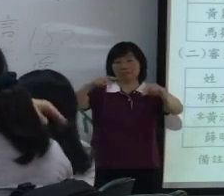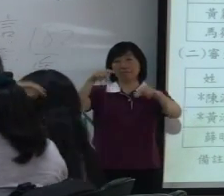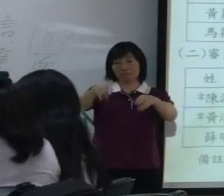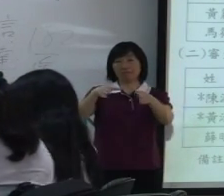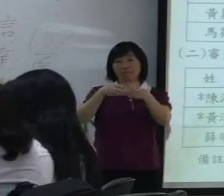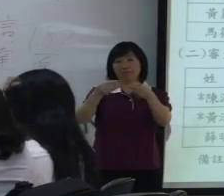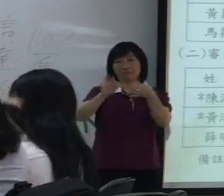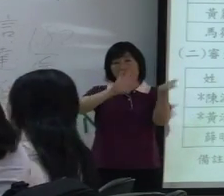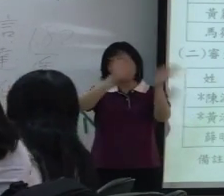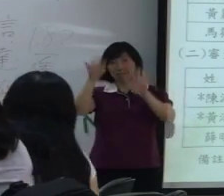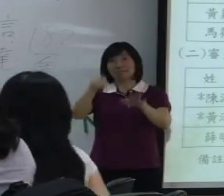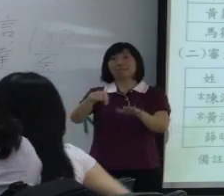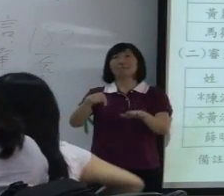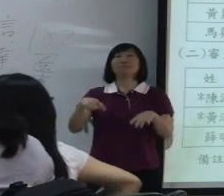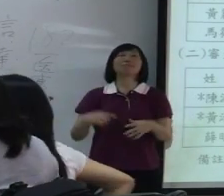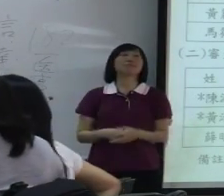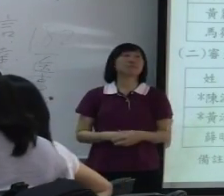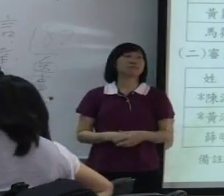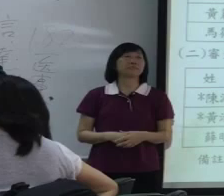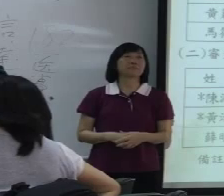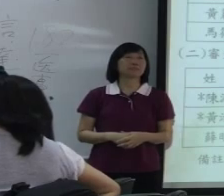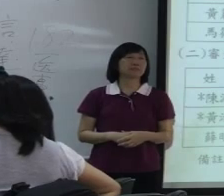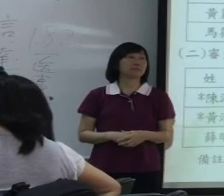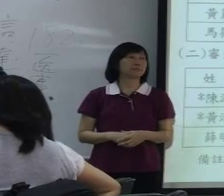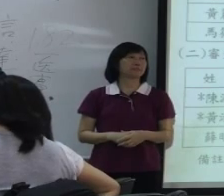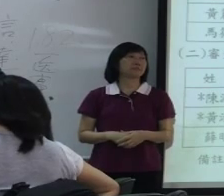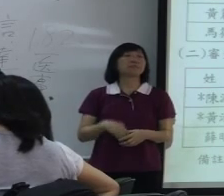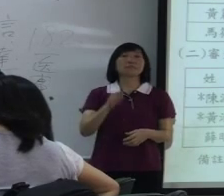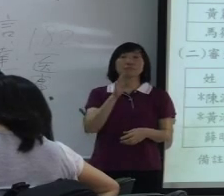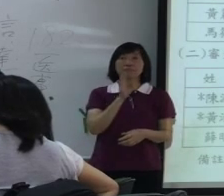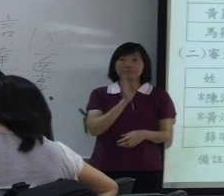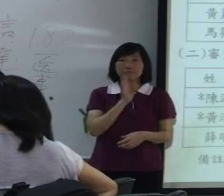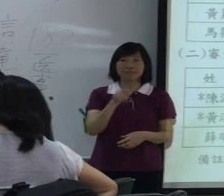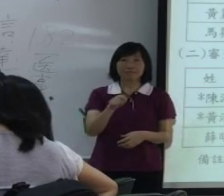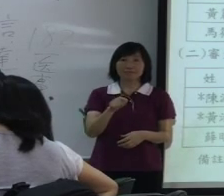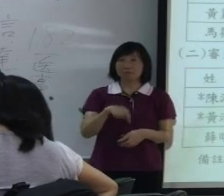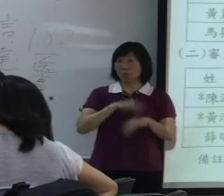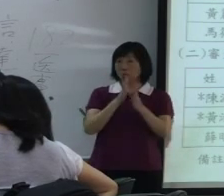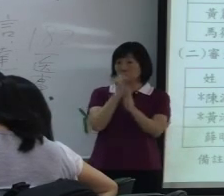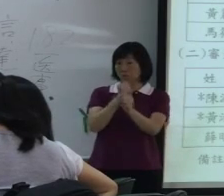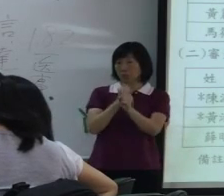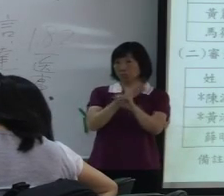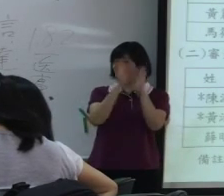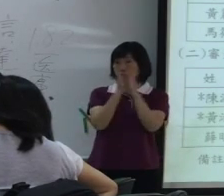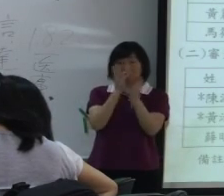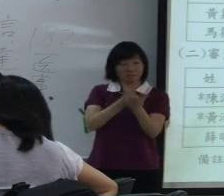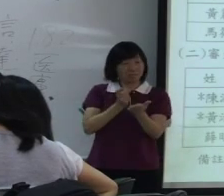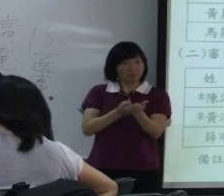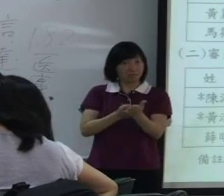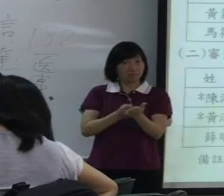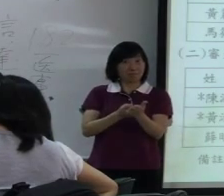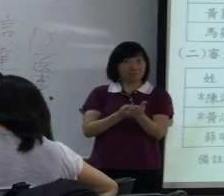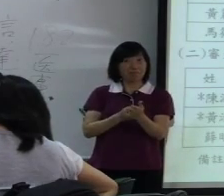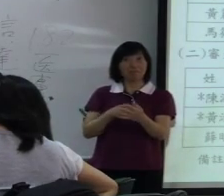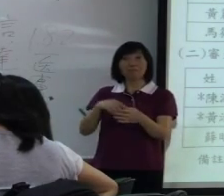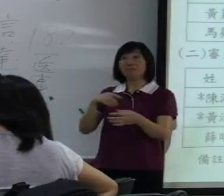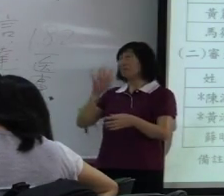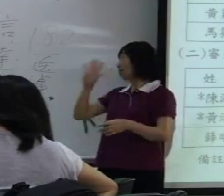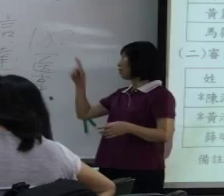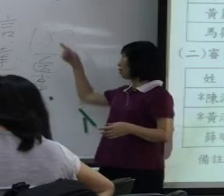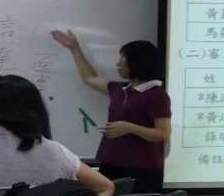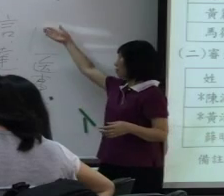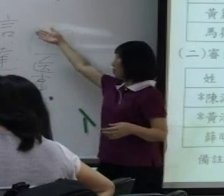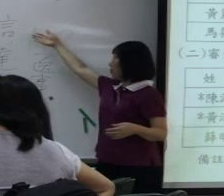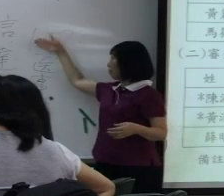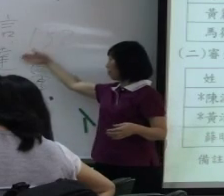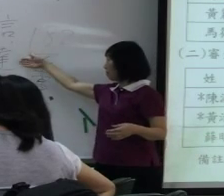的常用手语词典，是很严谨的，是可信的，